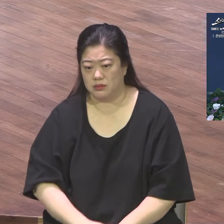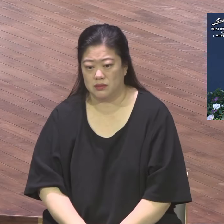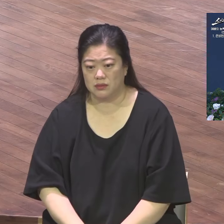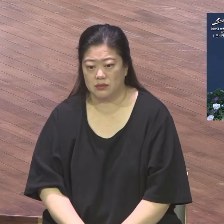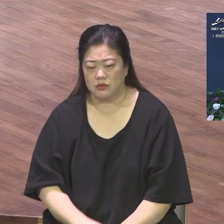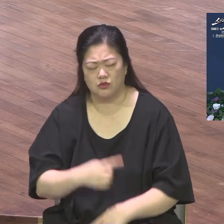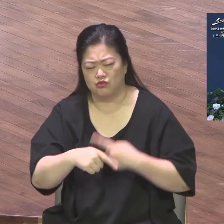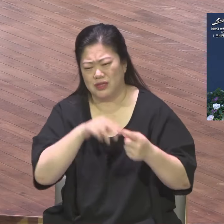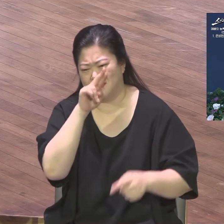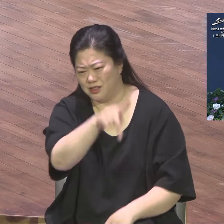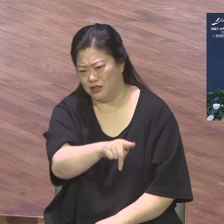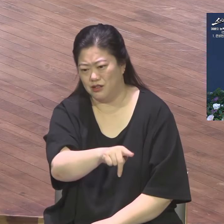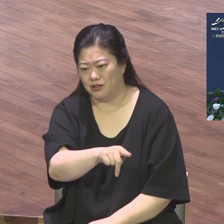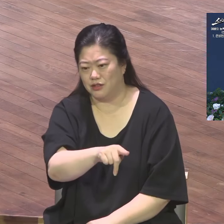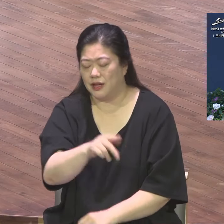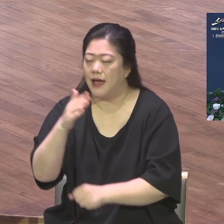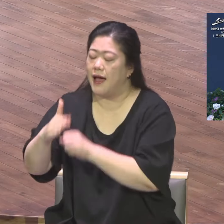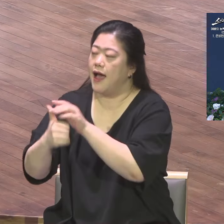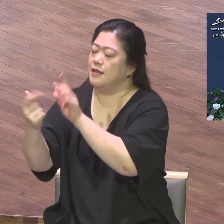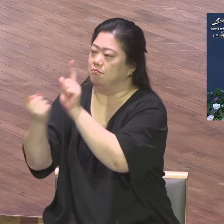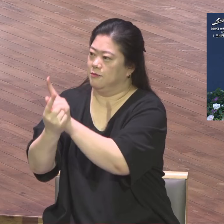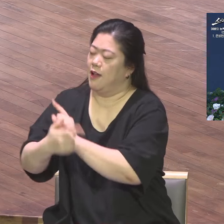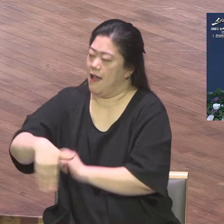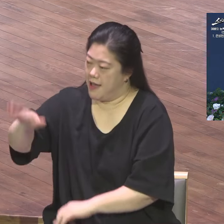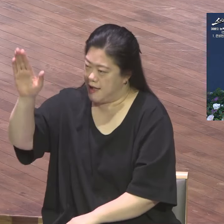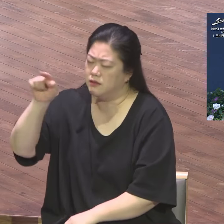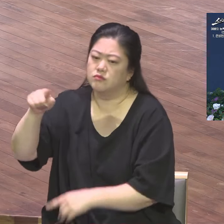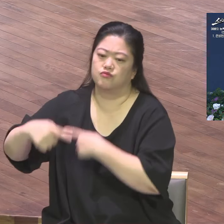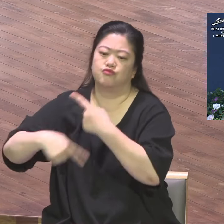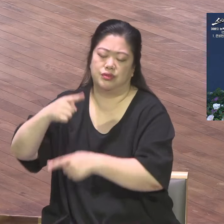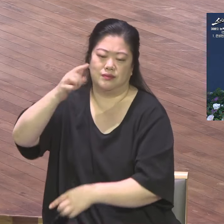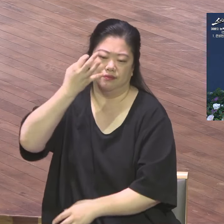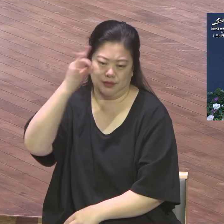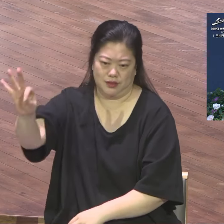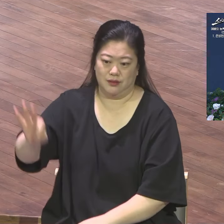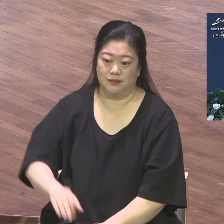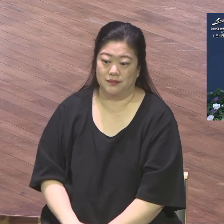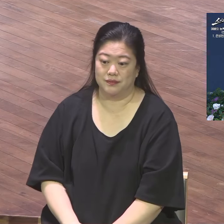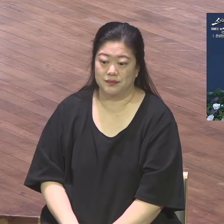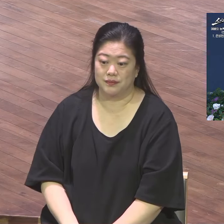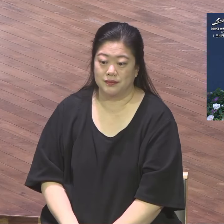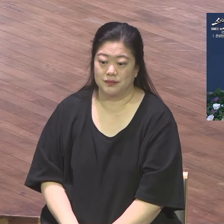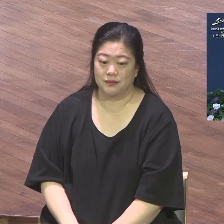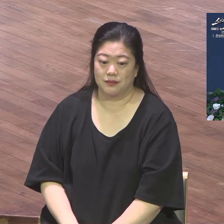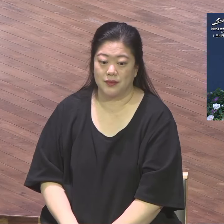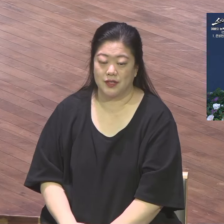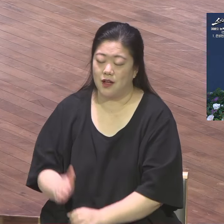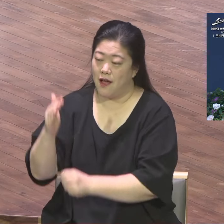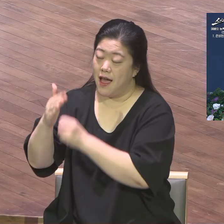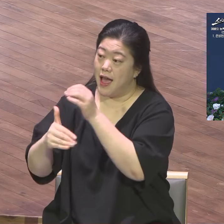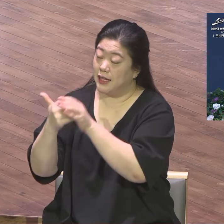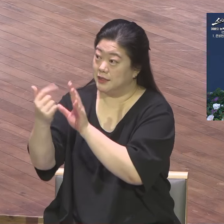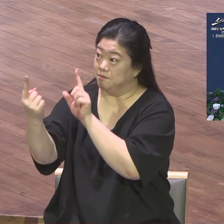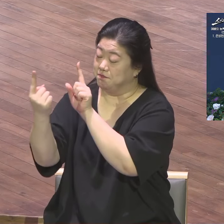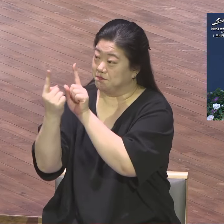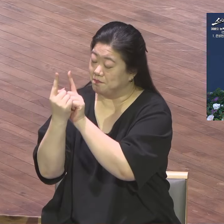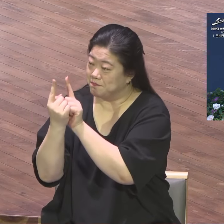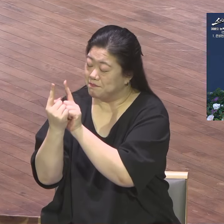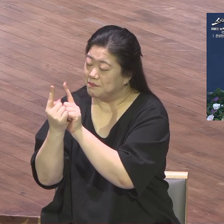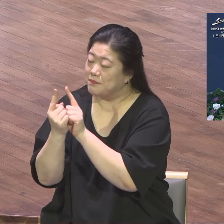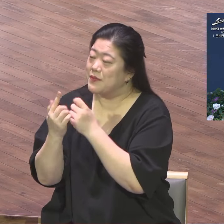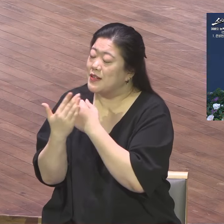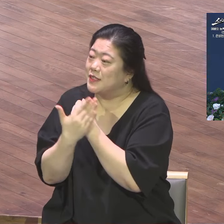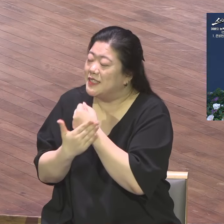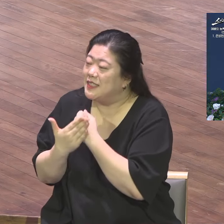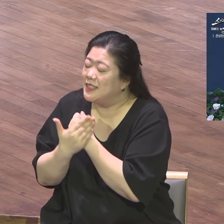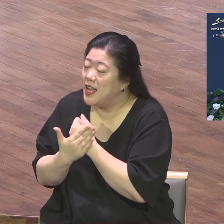그렇게 만든 하나님 앞에서, 하나님 앞에서. 이 무슨 말이에요? 항상 겸손하고 영적으로 은혜 받을